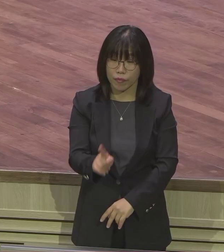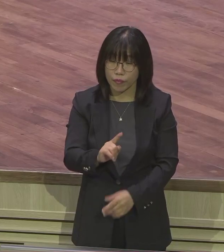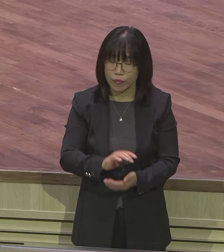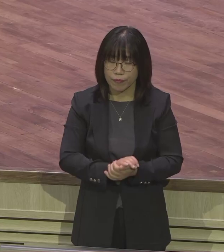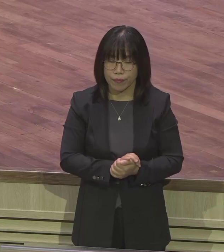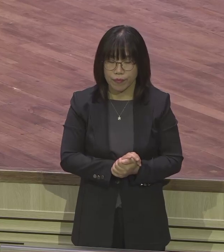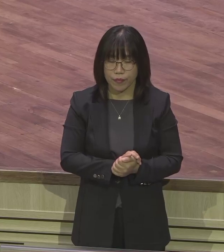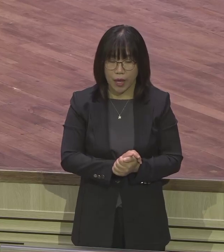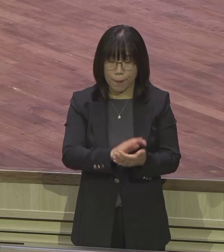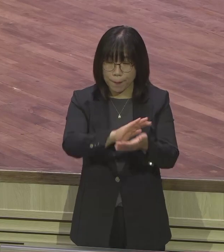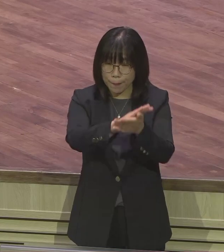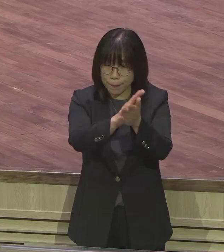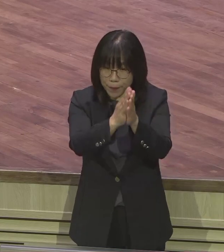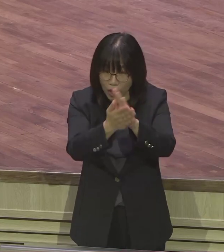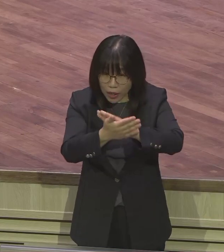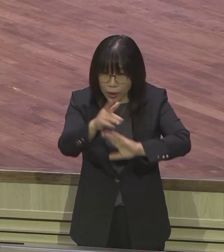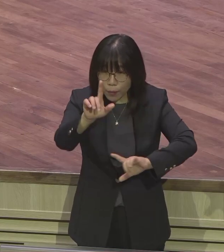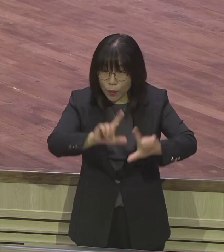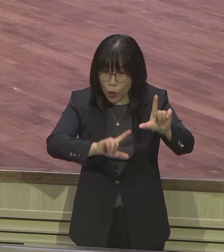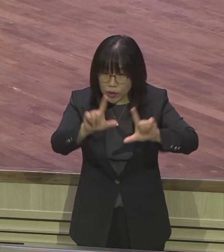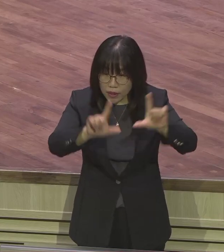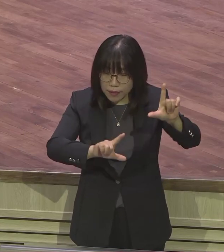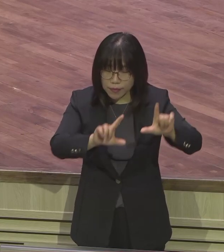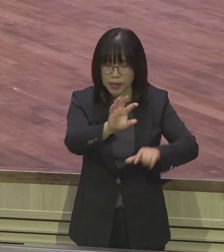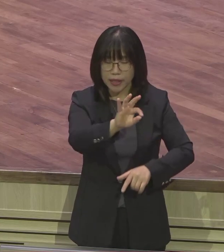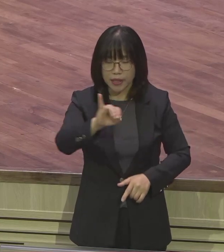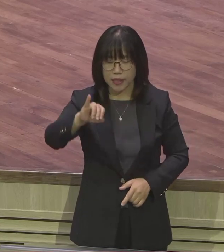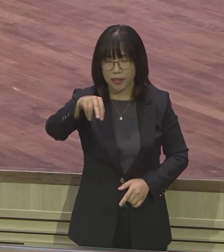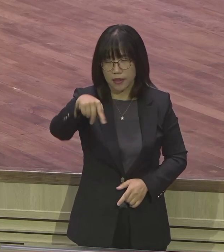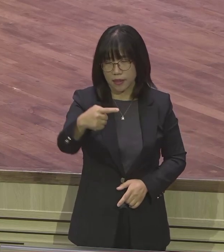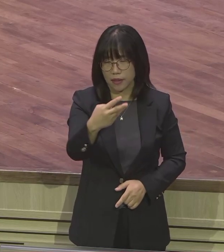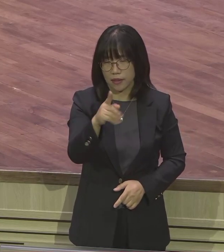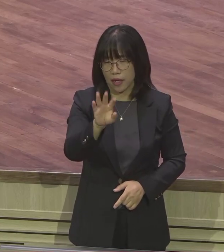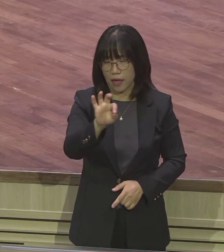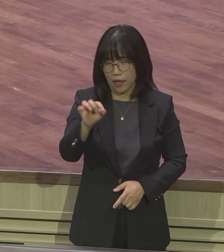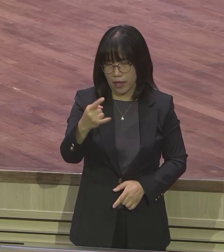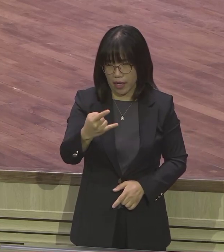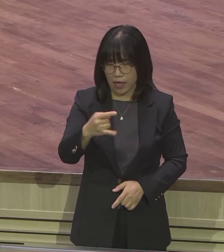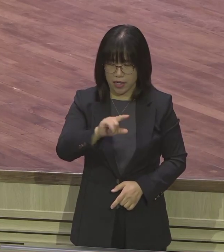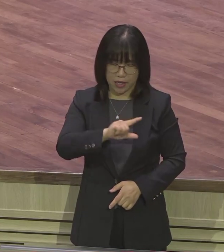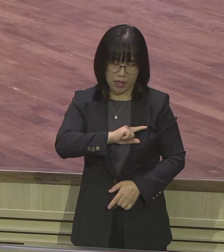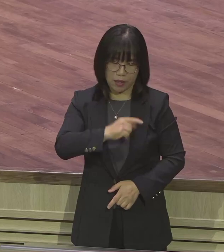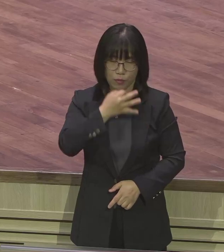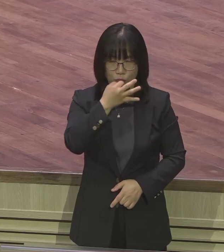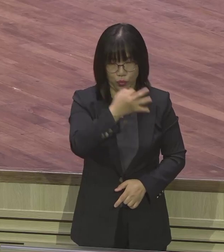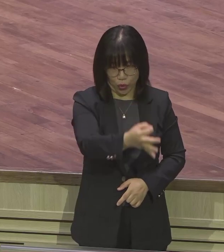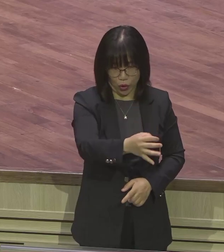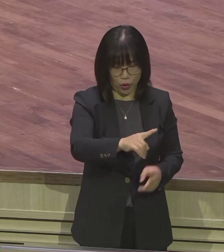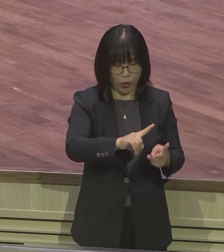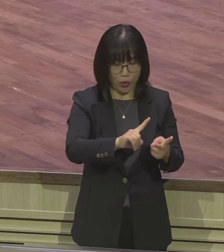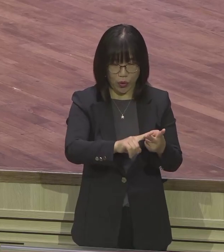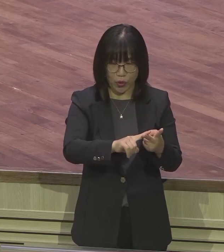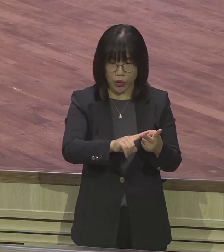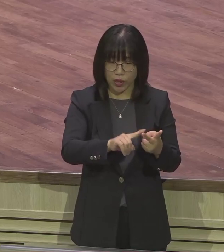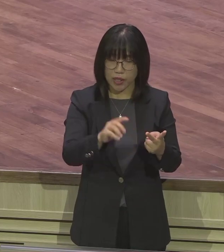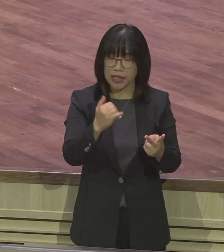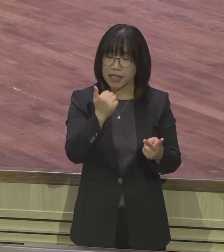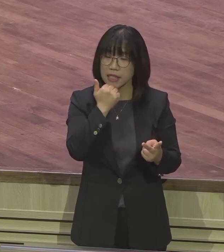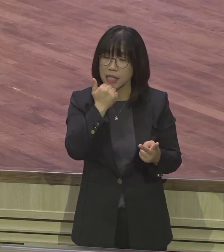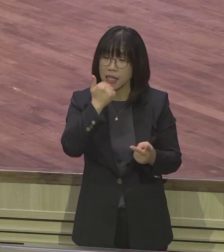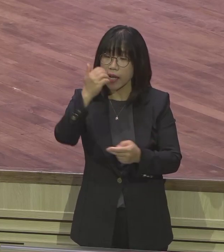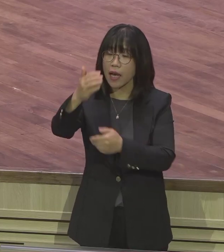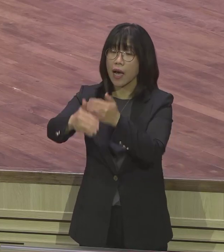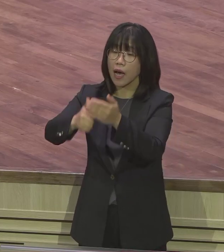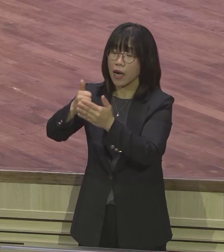변화된 언약적 행동할 때 이스라엘. 그리고 이삭의 하나님이라고 표현한 것은